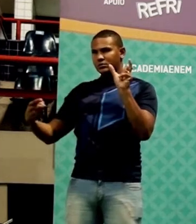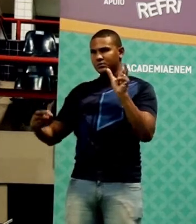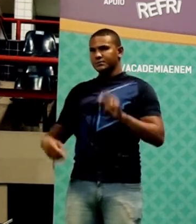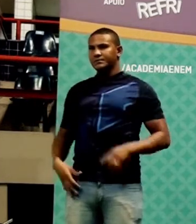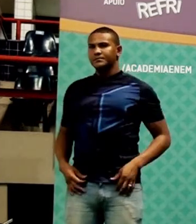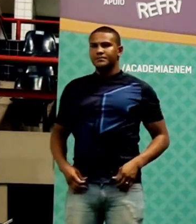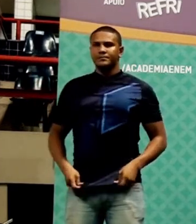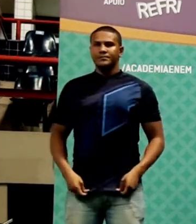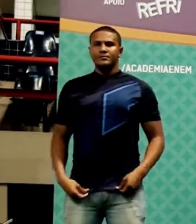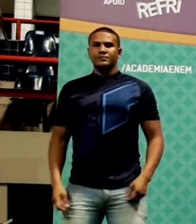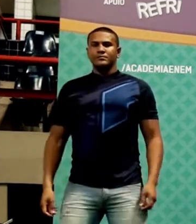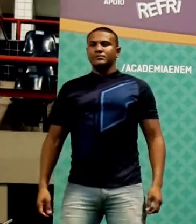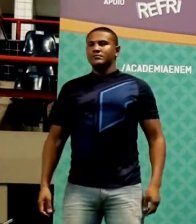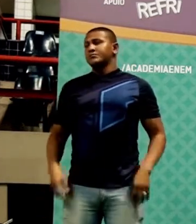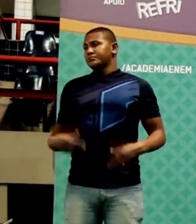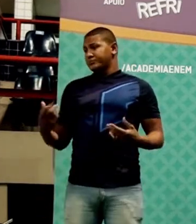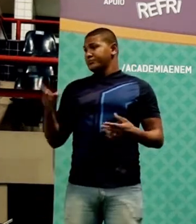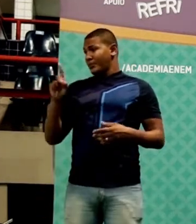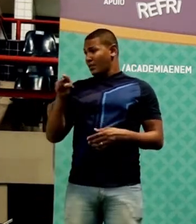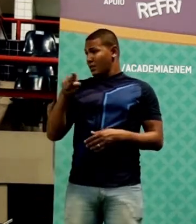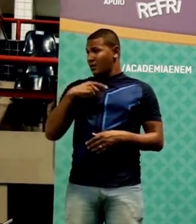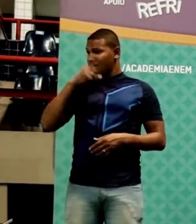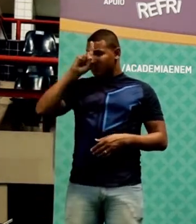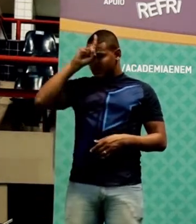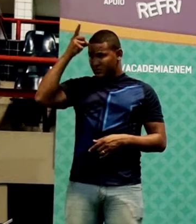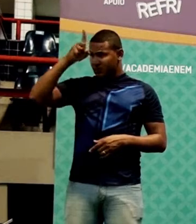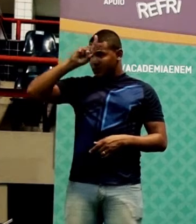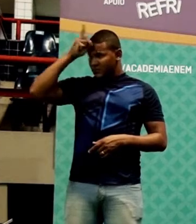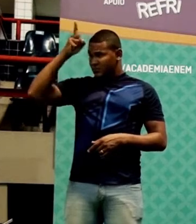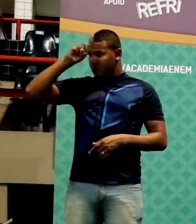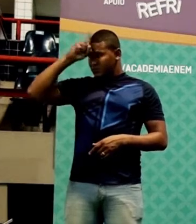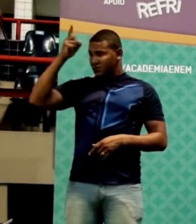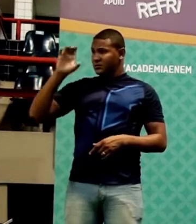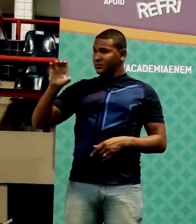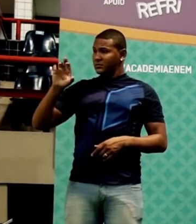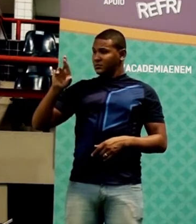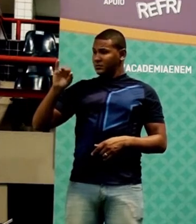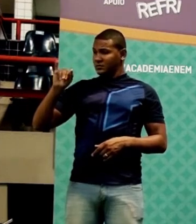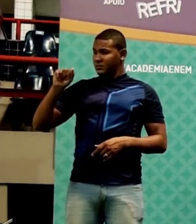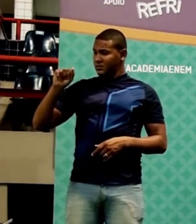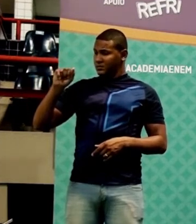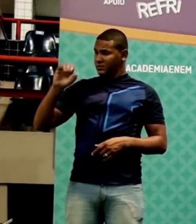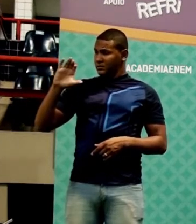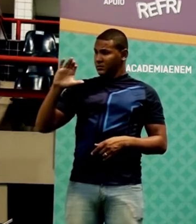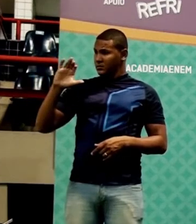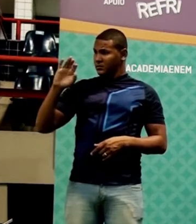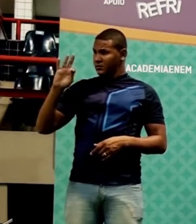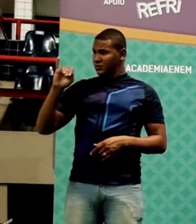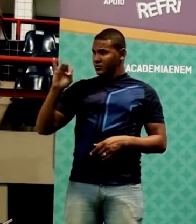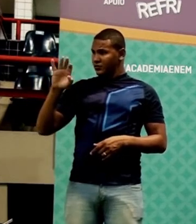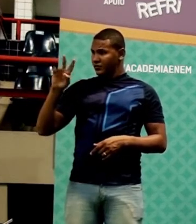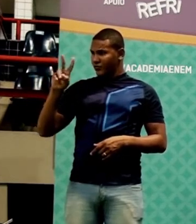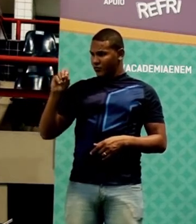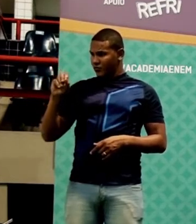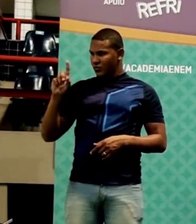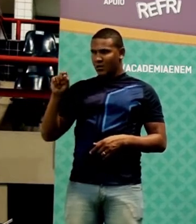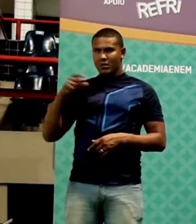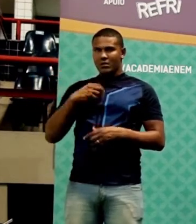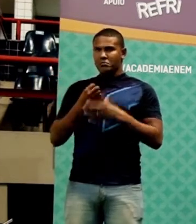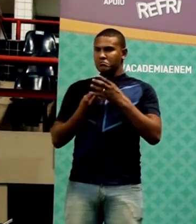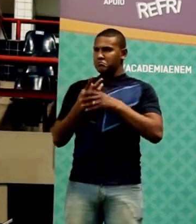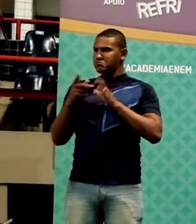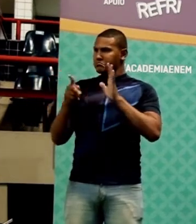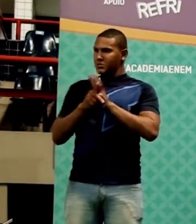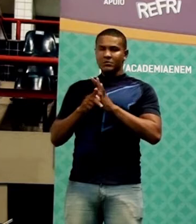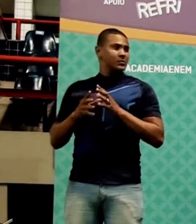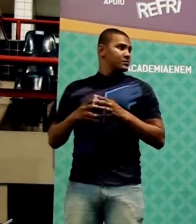faz você ser criativo, que trabalha a criação pessoal. Eu estou recebendo